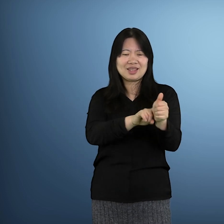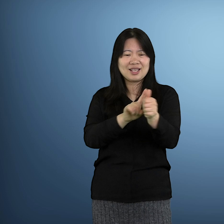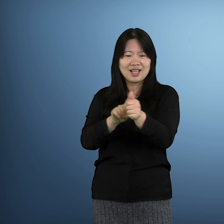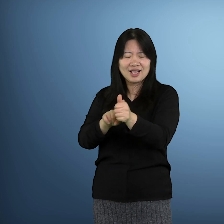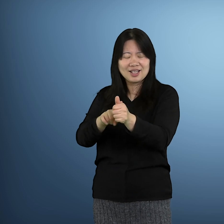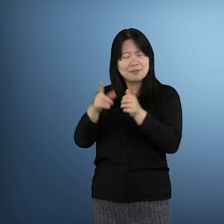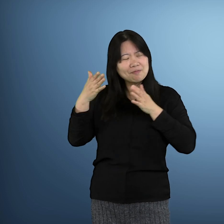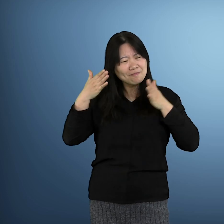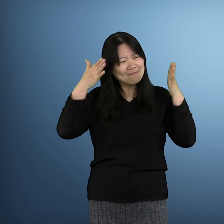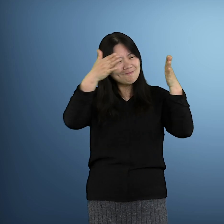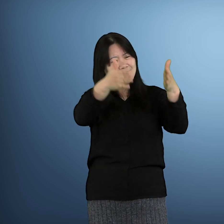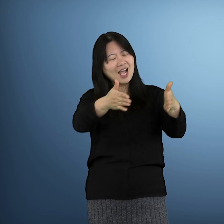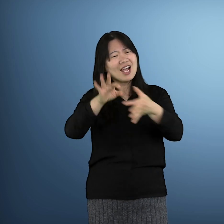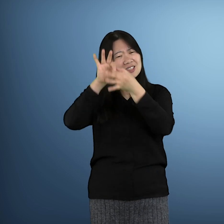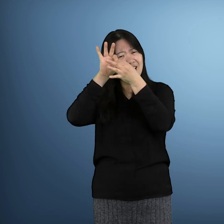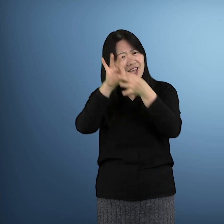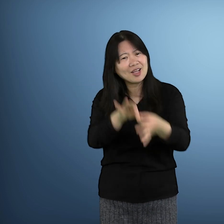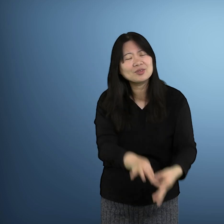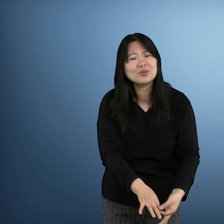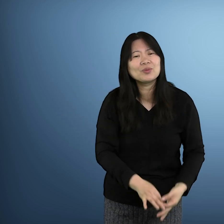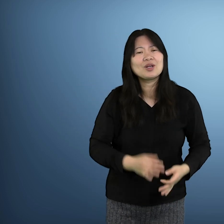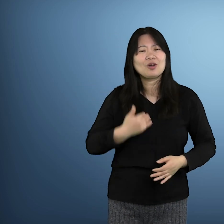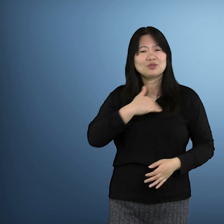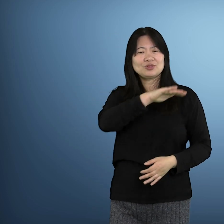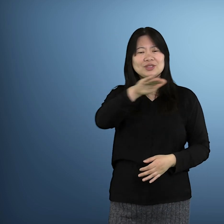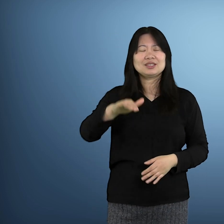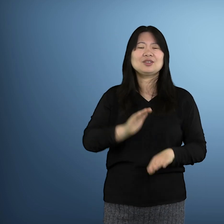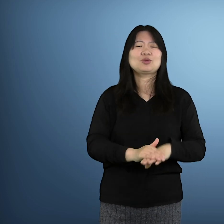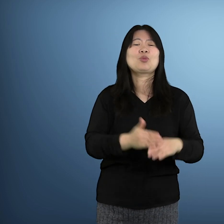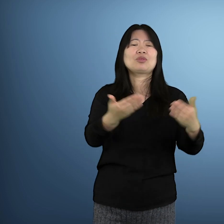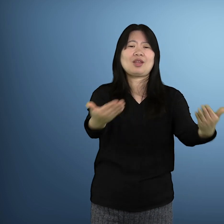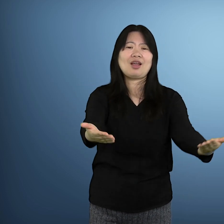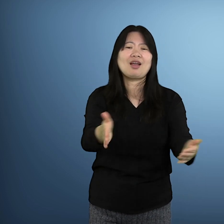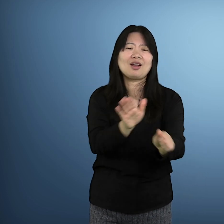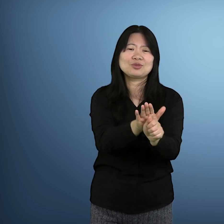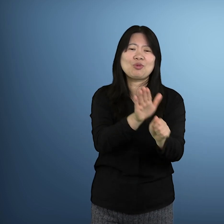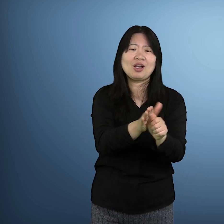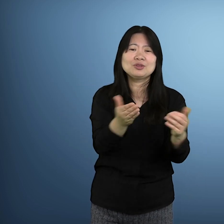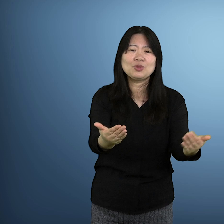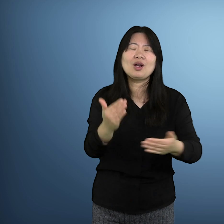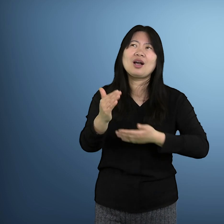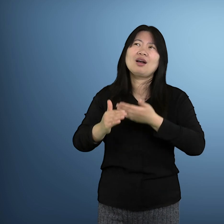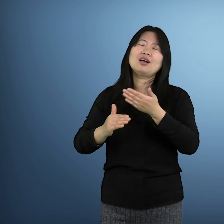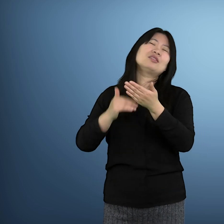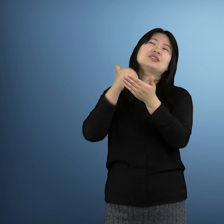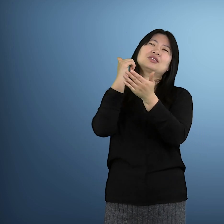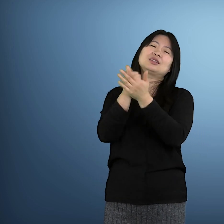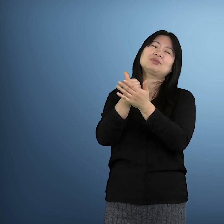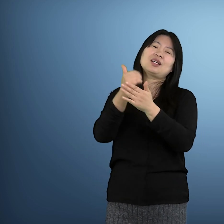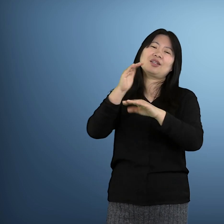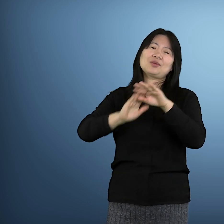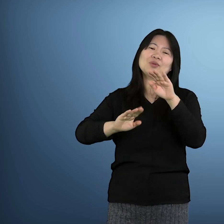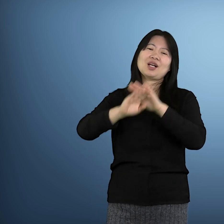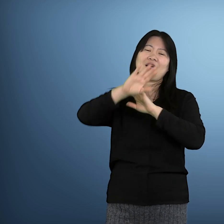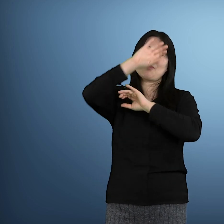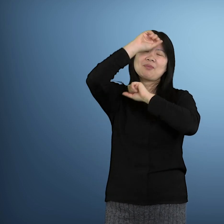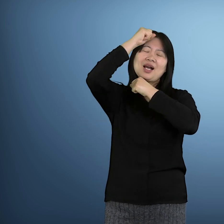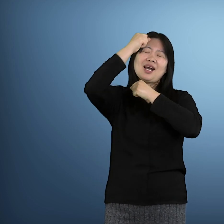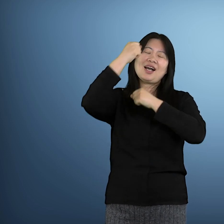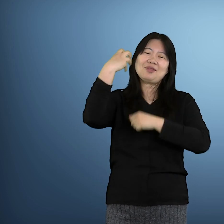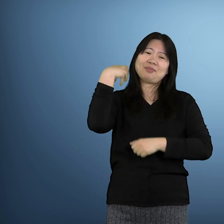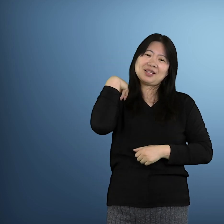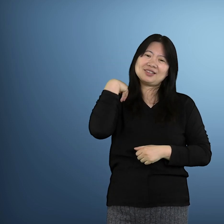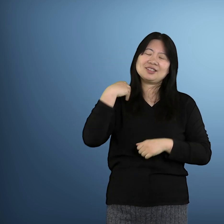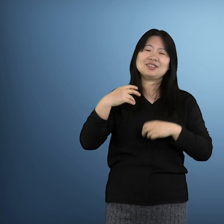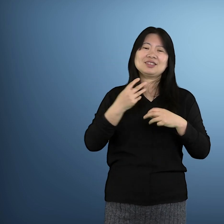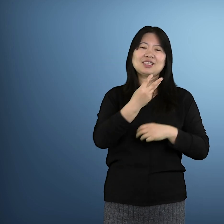대상들을 향해서 끊임없이 우리는 손 내밀어주고 주님의 손과 발이 되어주는 우리